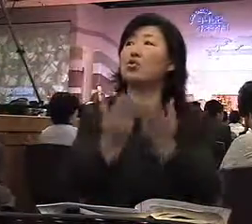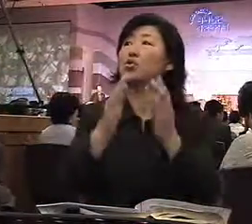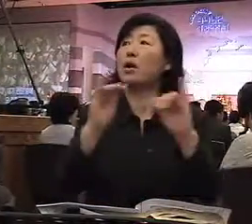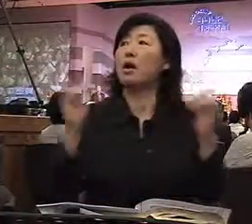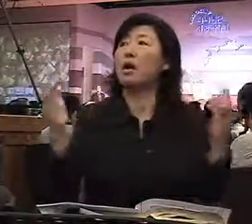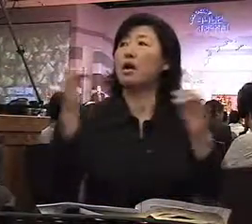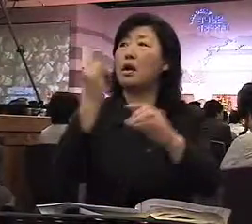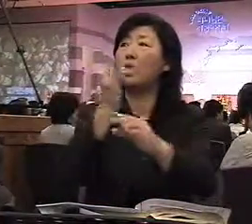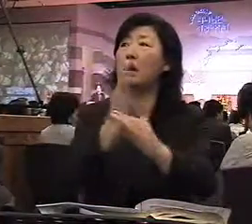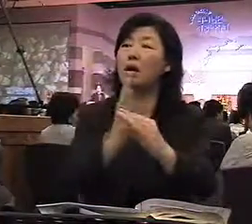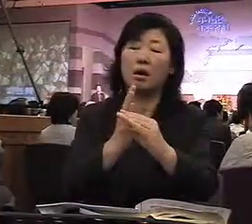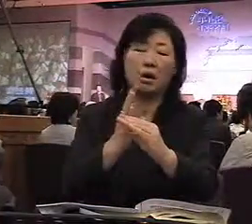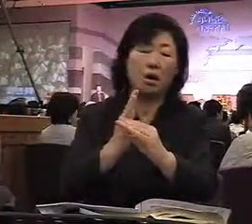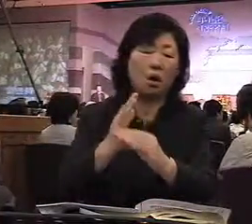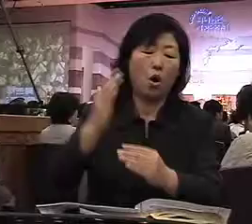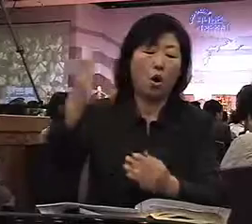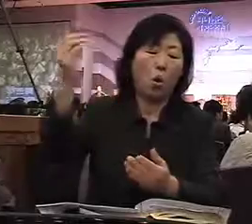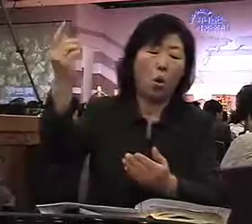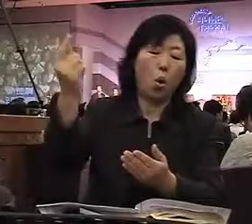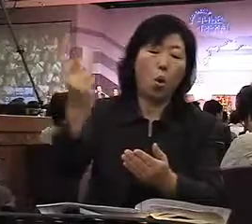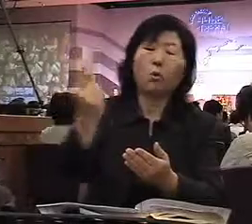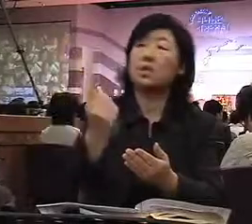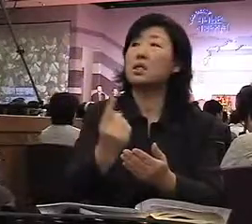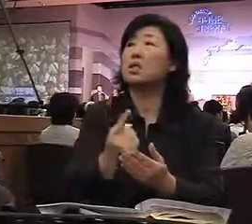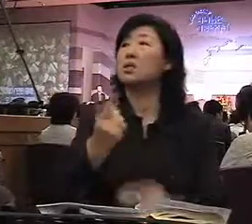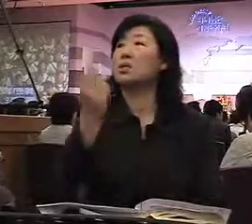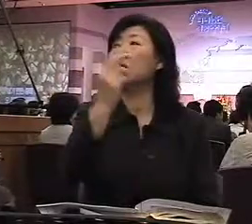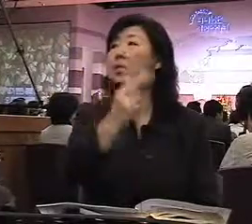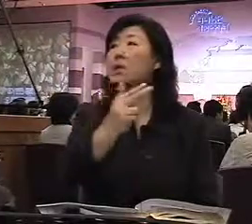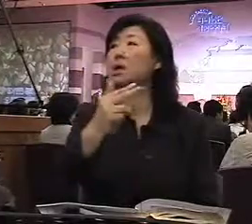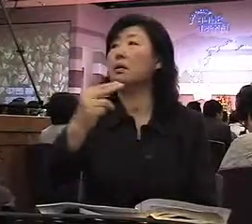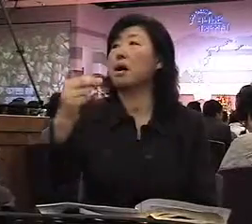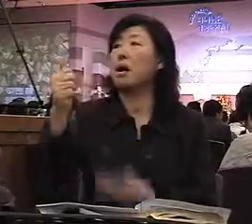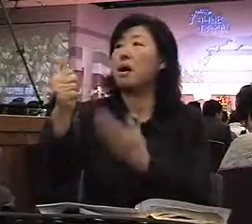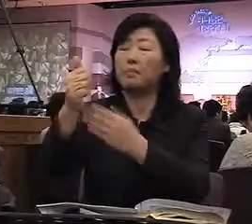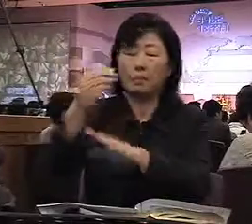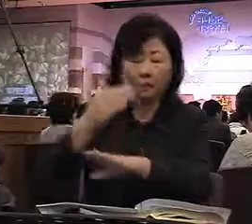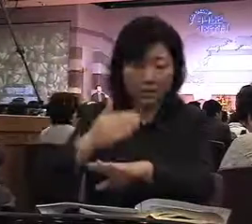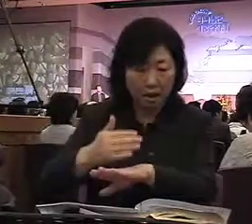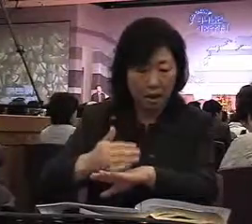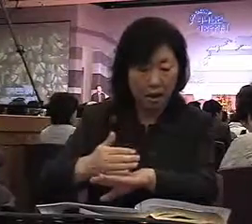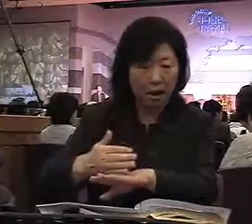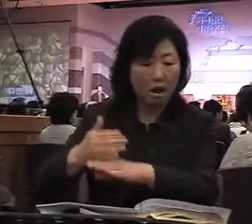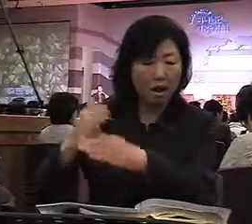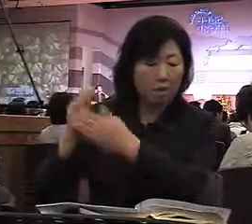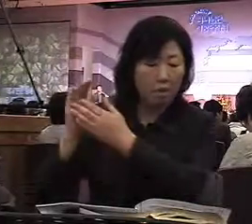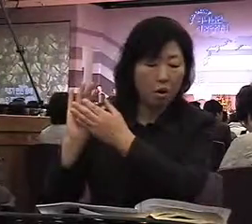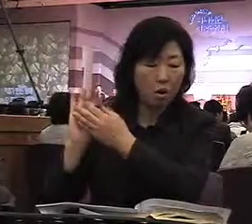오